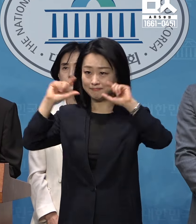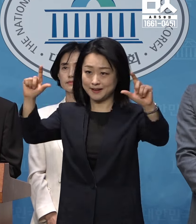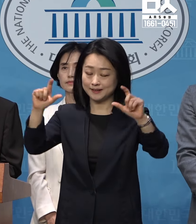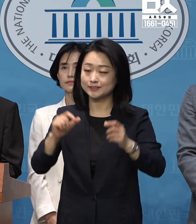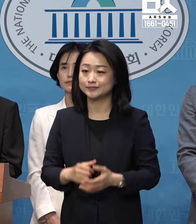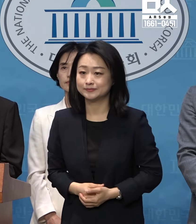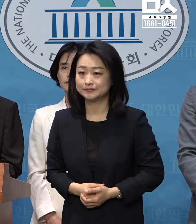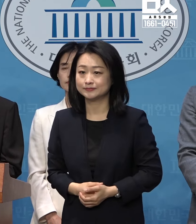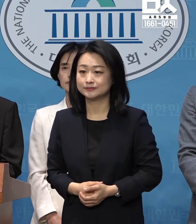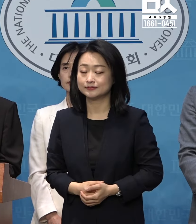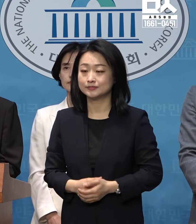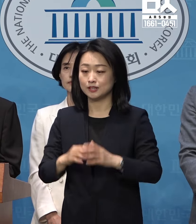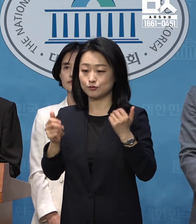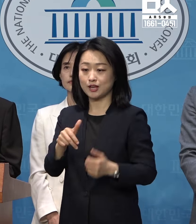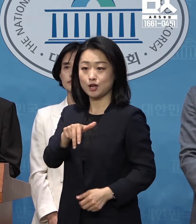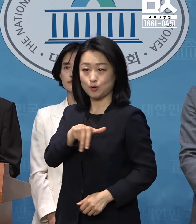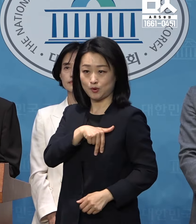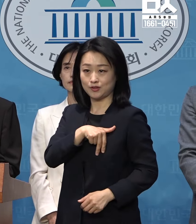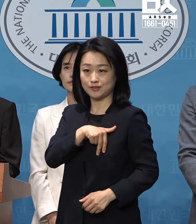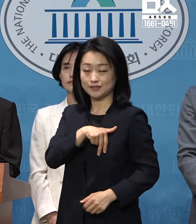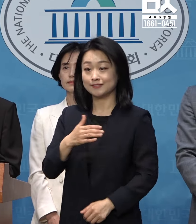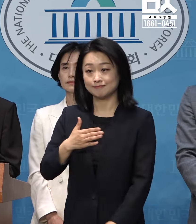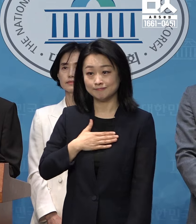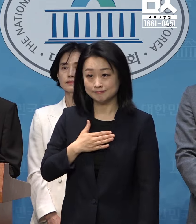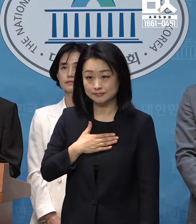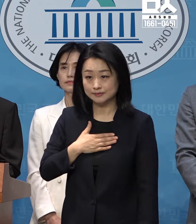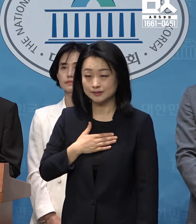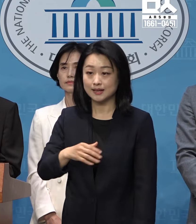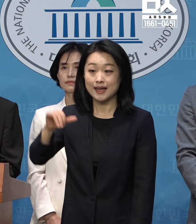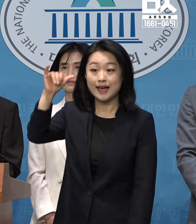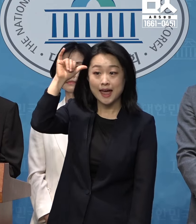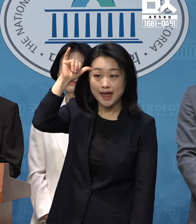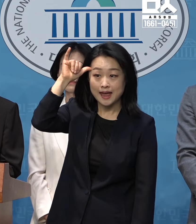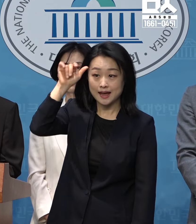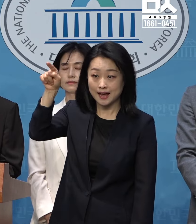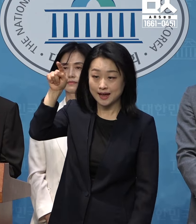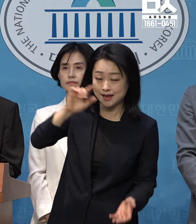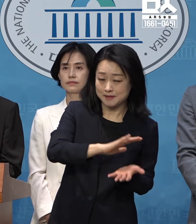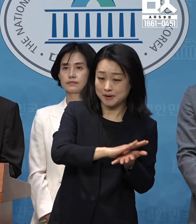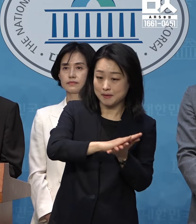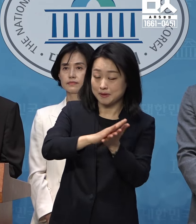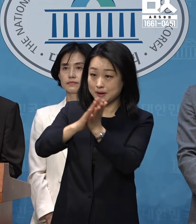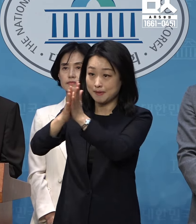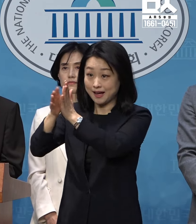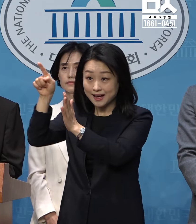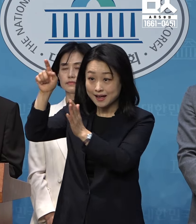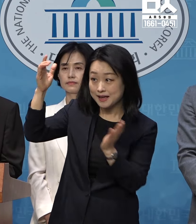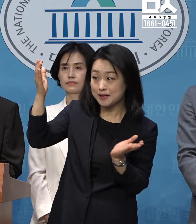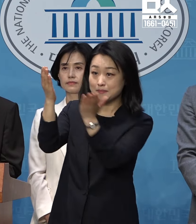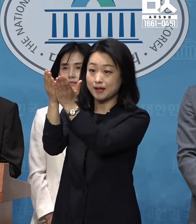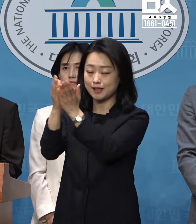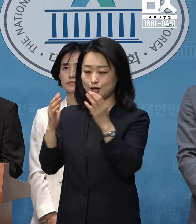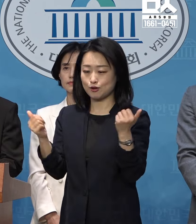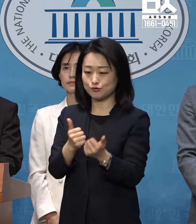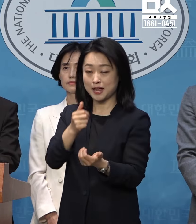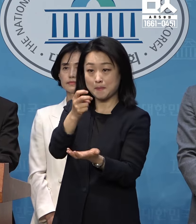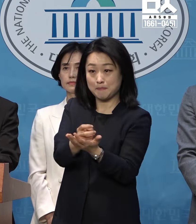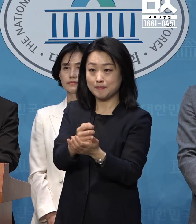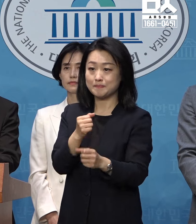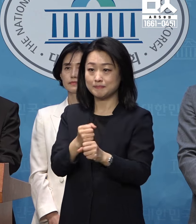뛰어들었습니다. 국회의원으로서 이혜민은 AI 대전환 시기에 대응할 수 있도록 국회 입법의